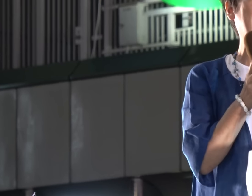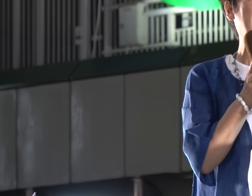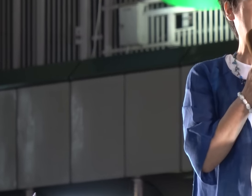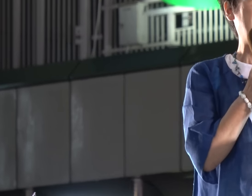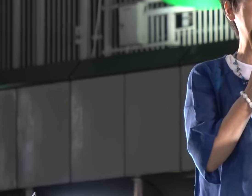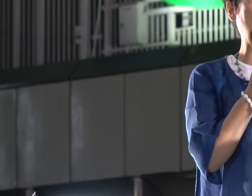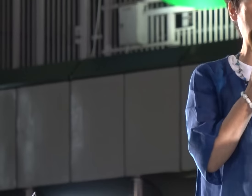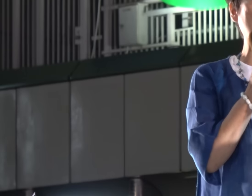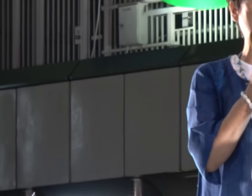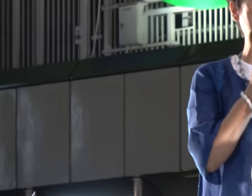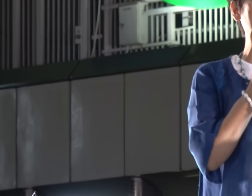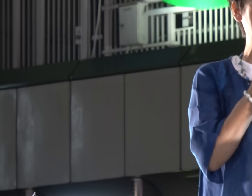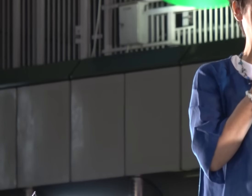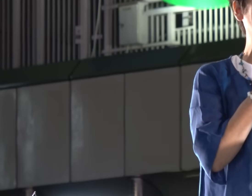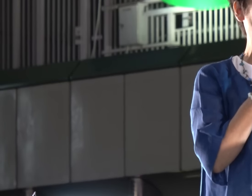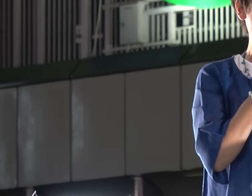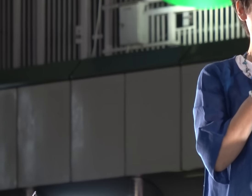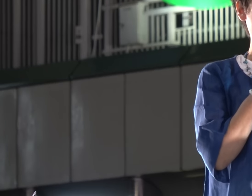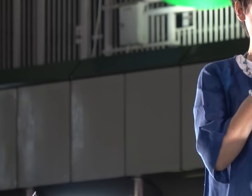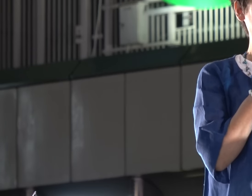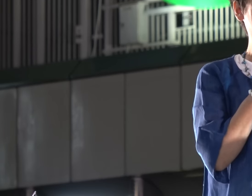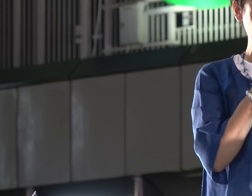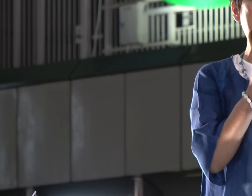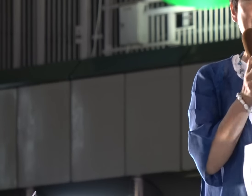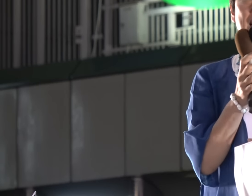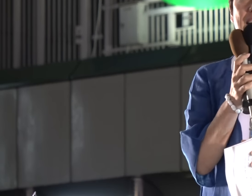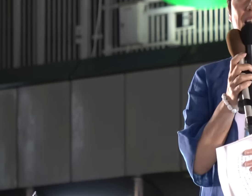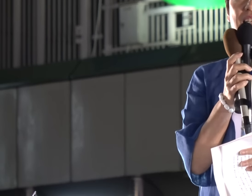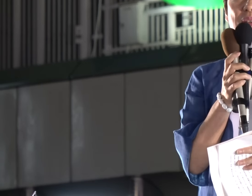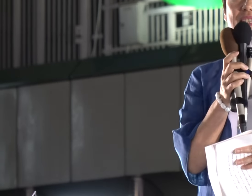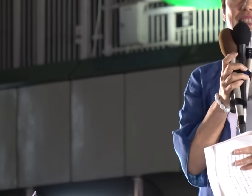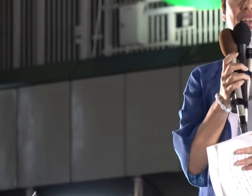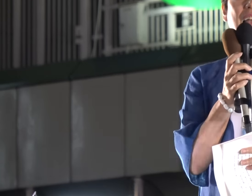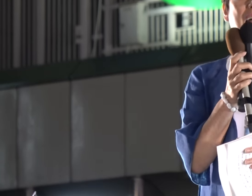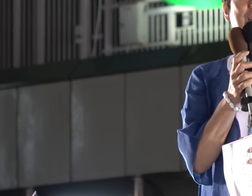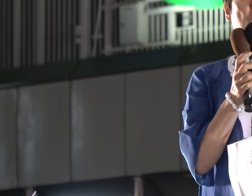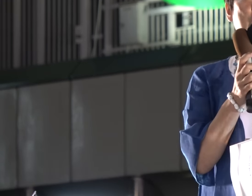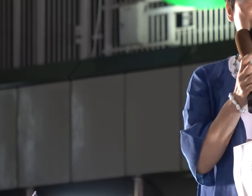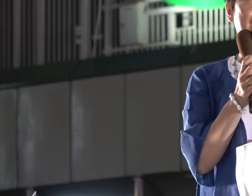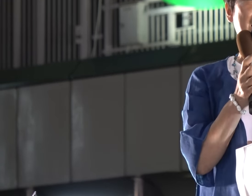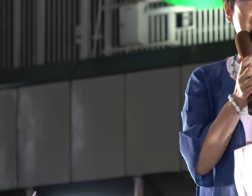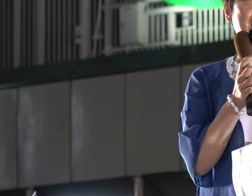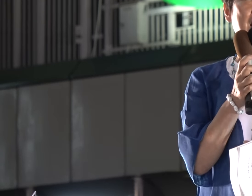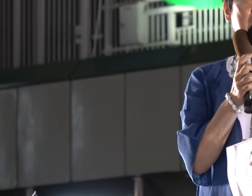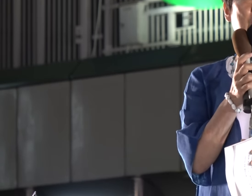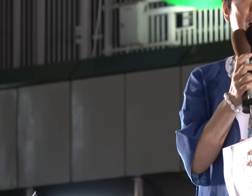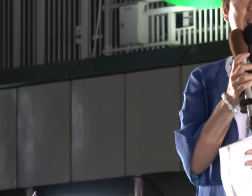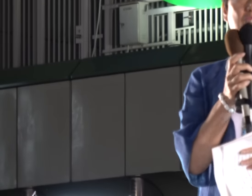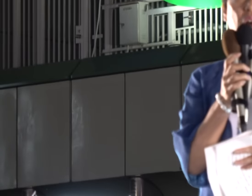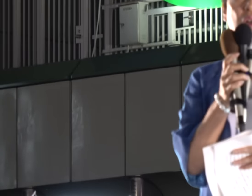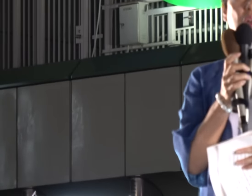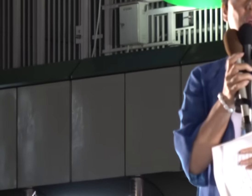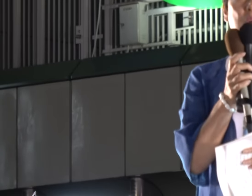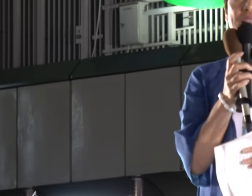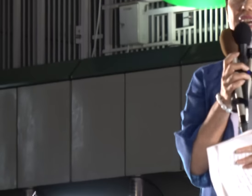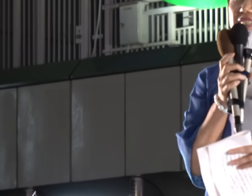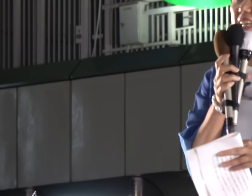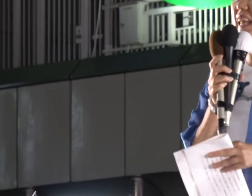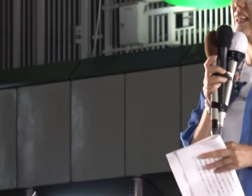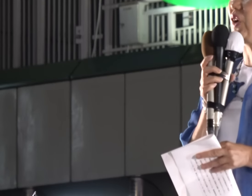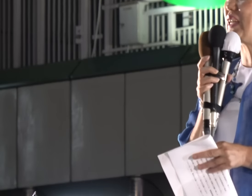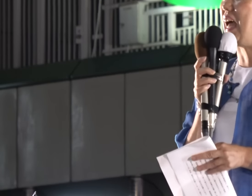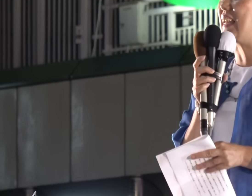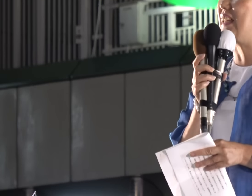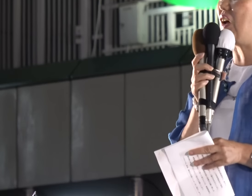。今日この司会を務めさせていただきます、東京生活者ネットワークの